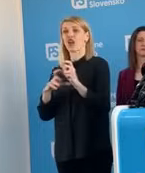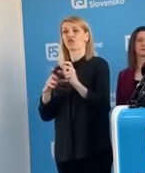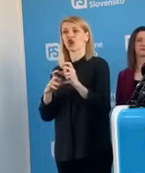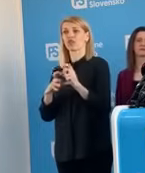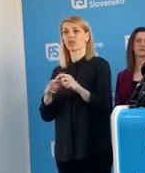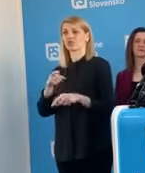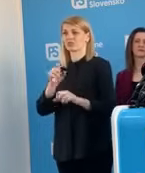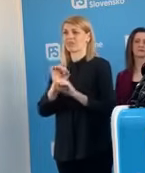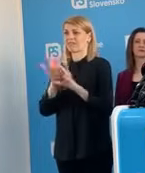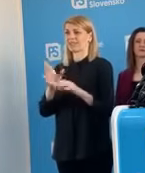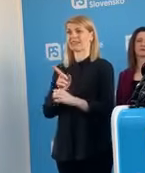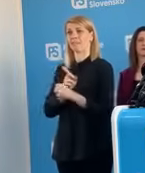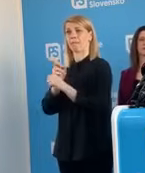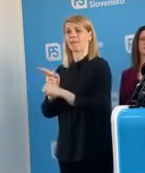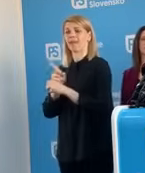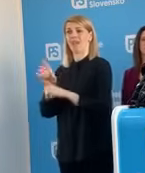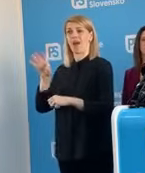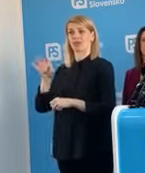po tretie,